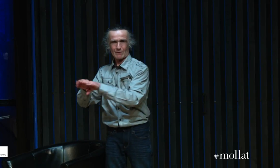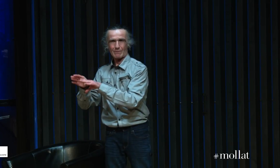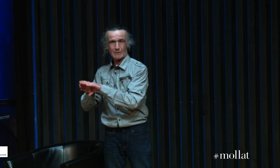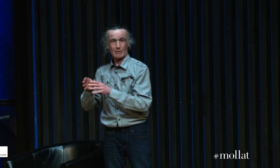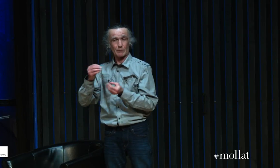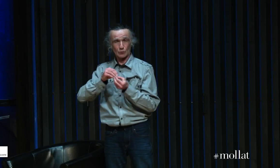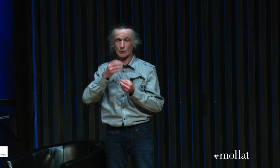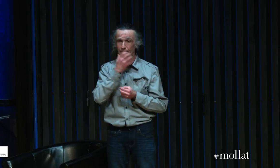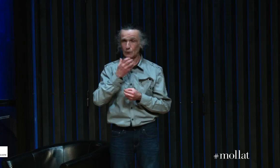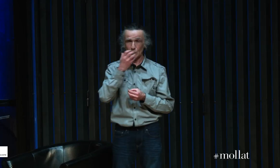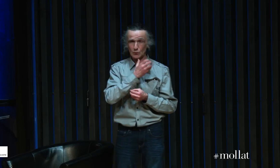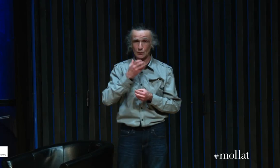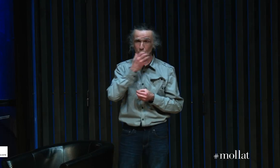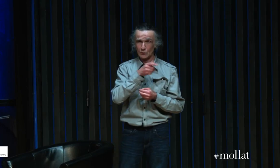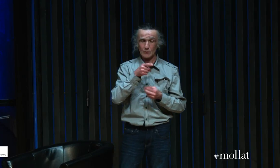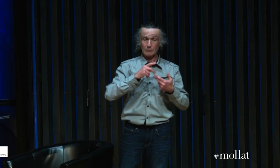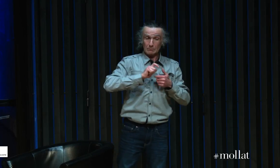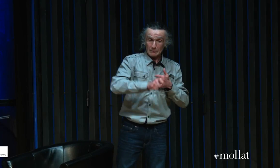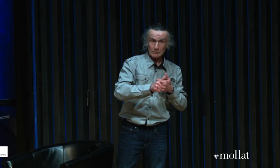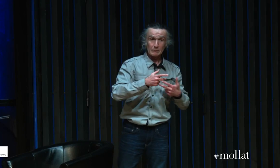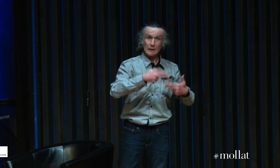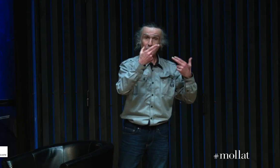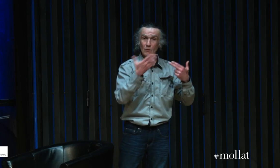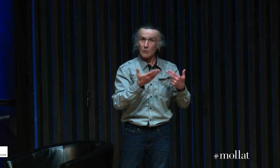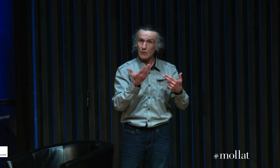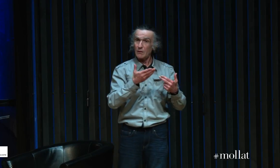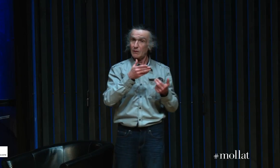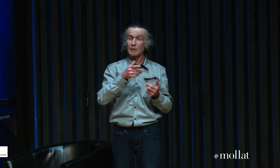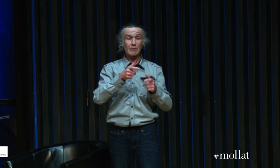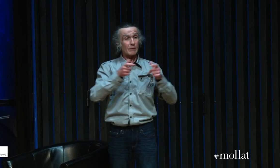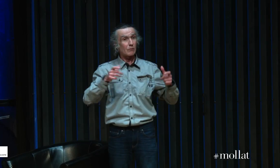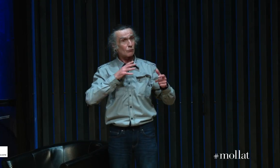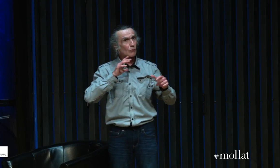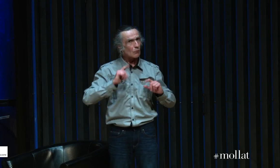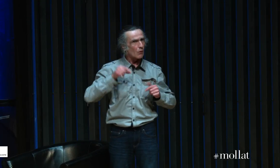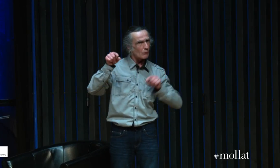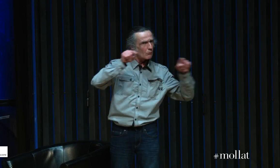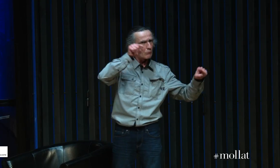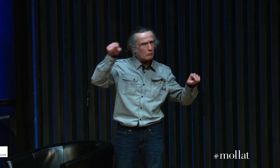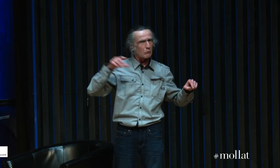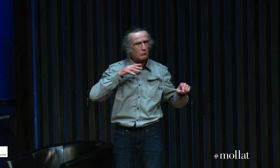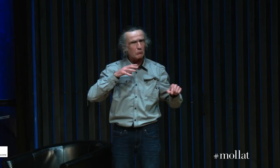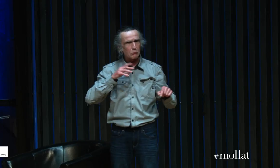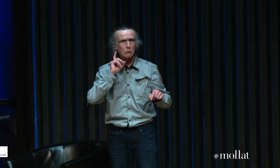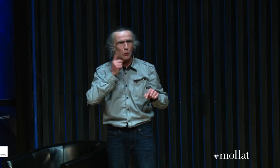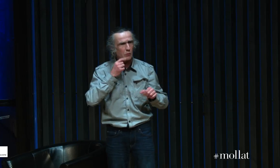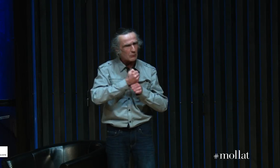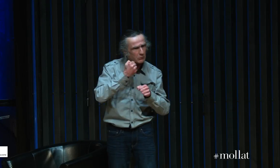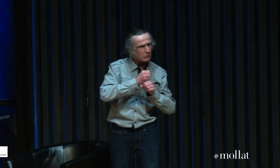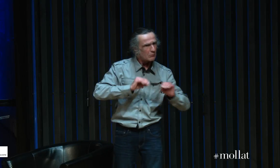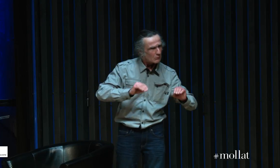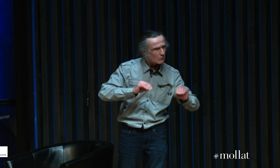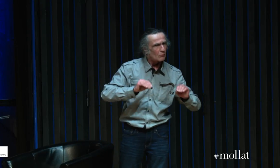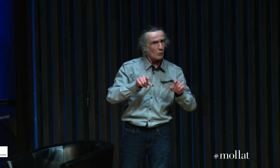où l'enseignement se faisait en langue des signes. Ce qui a été terrible, cette période noire, c'est que beaucoup